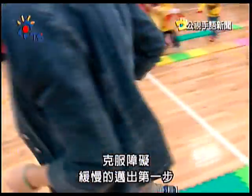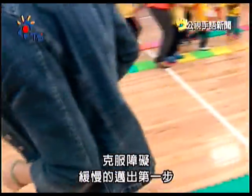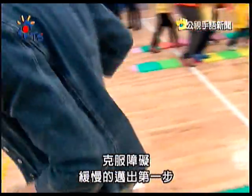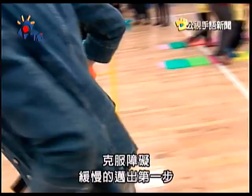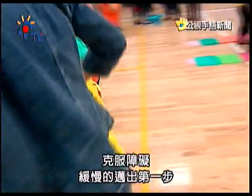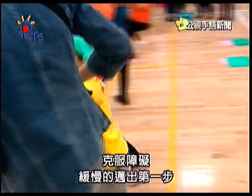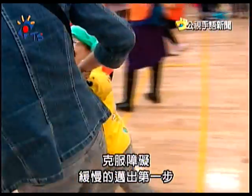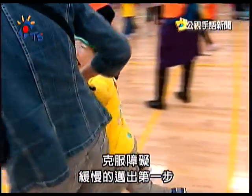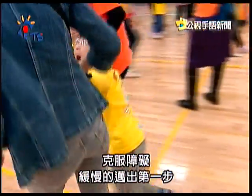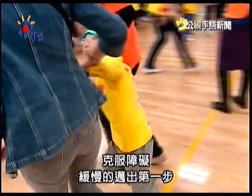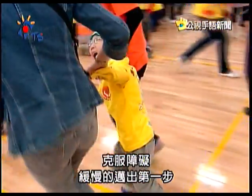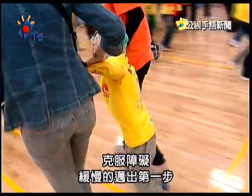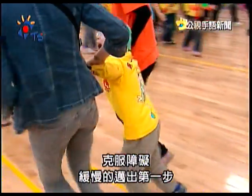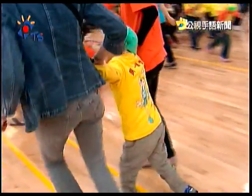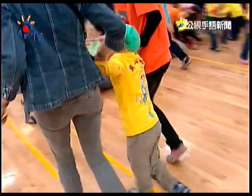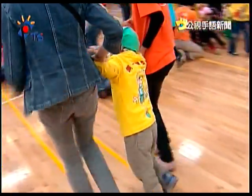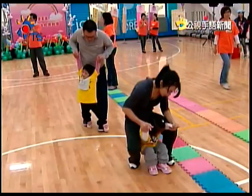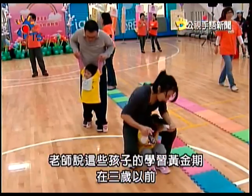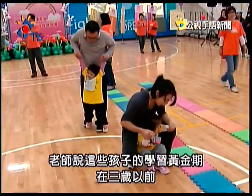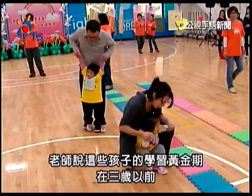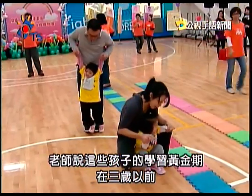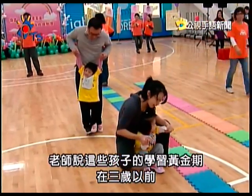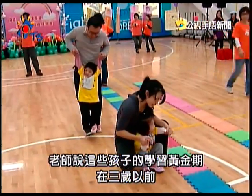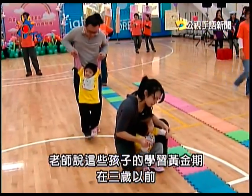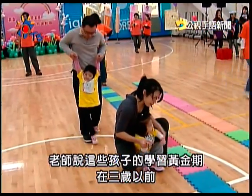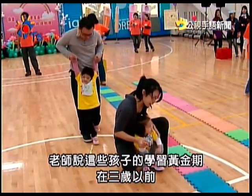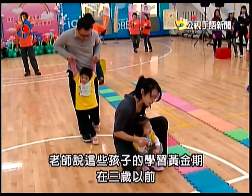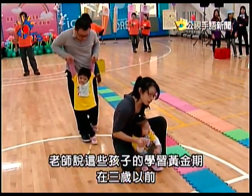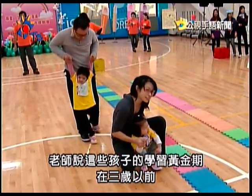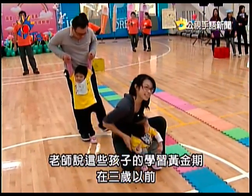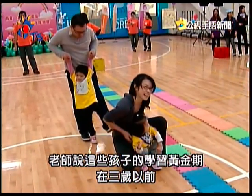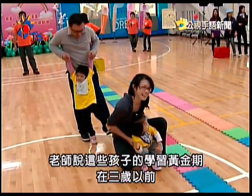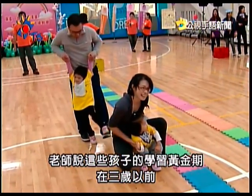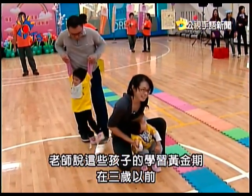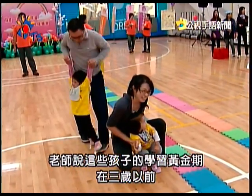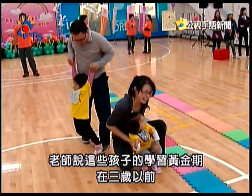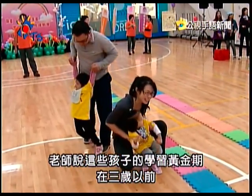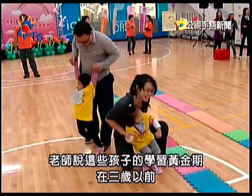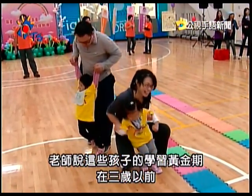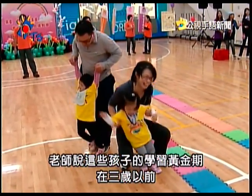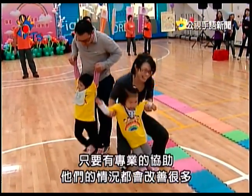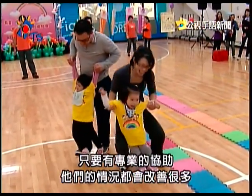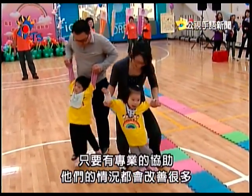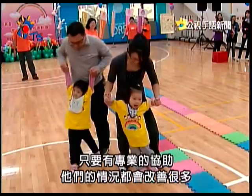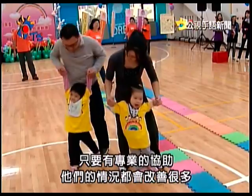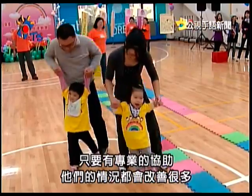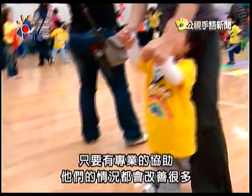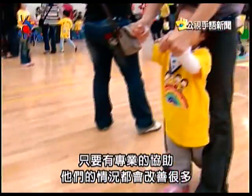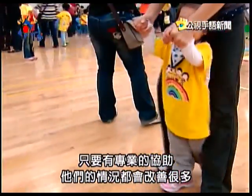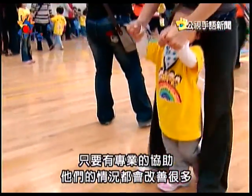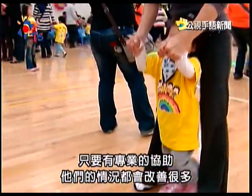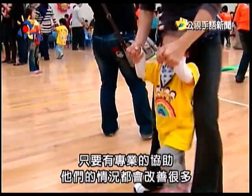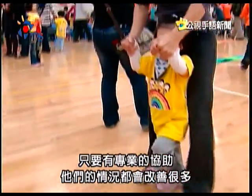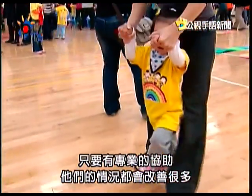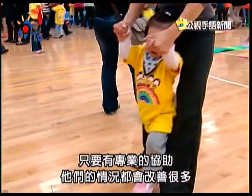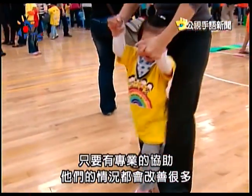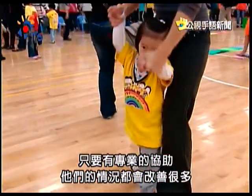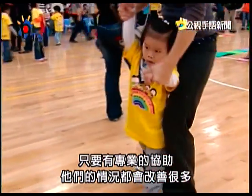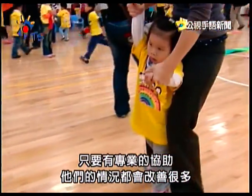地迈出第一步。老师说，这些孩子的学习黄金期在3岁以前，只要有专业的协助，他们的情况都会